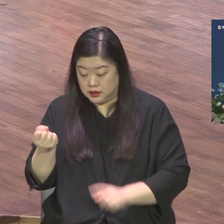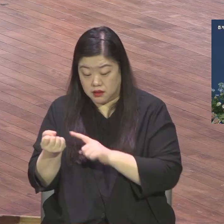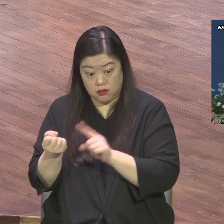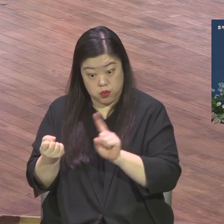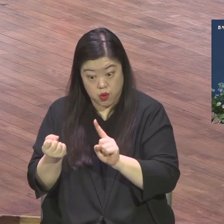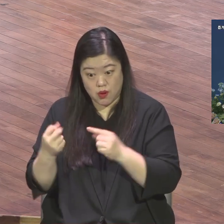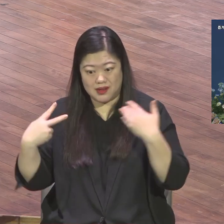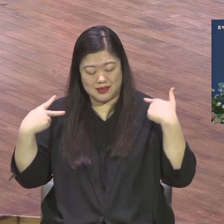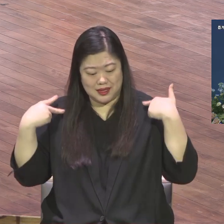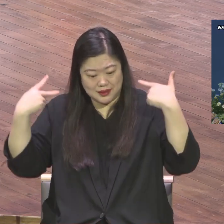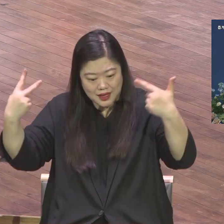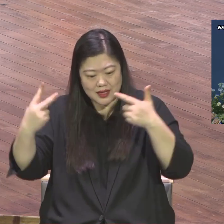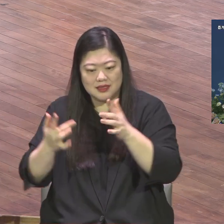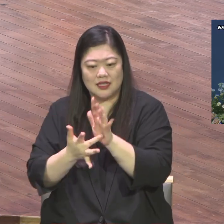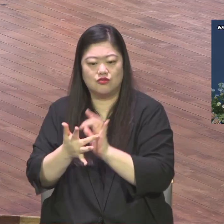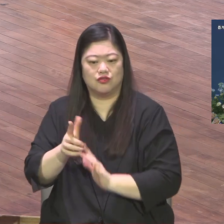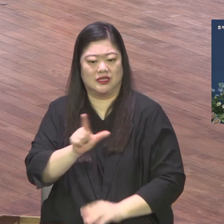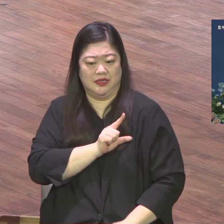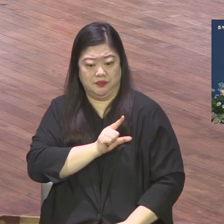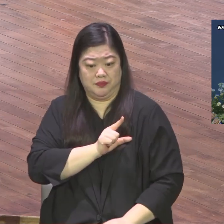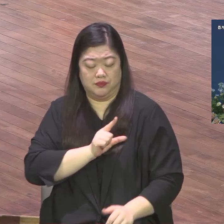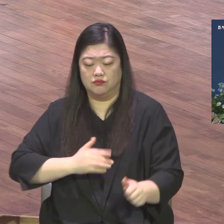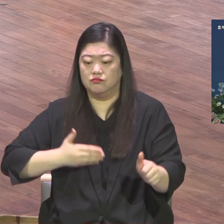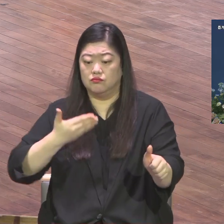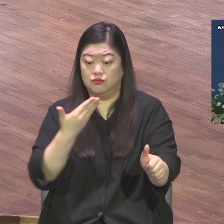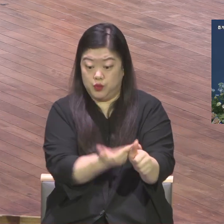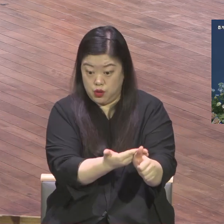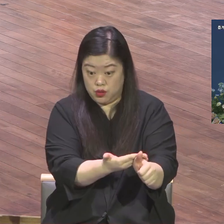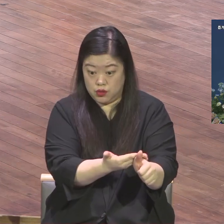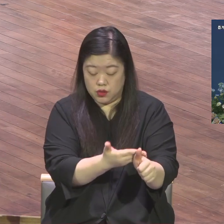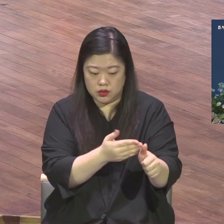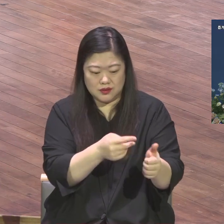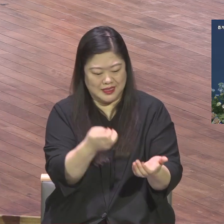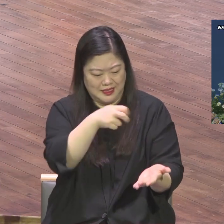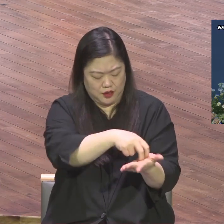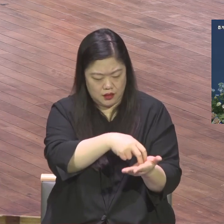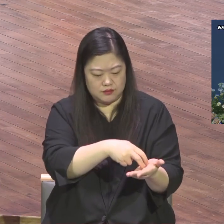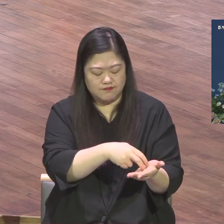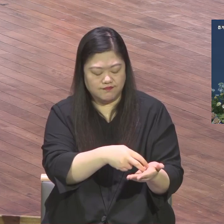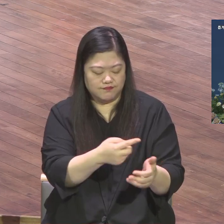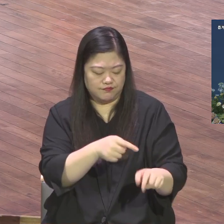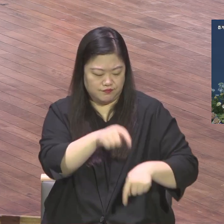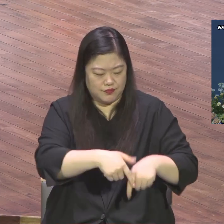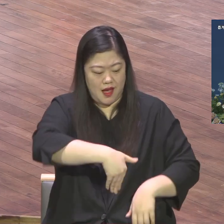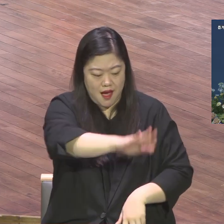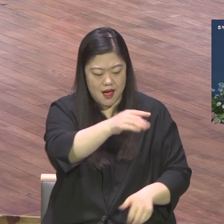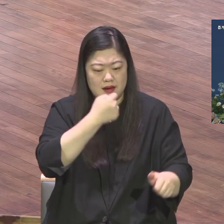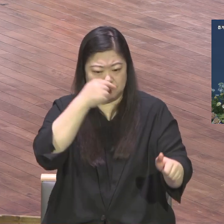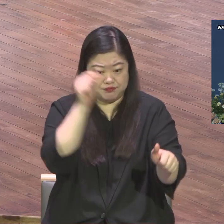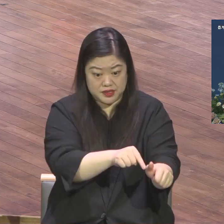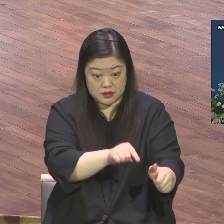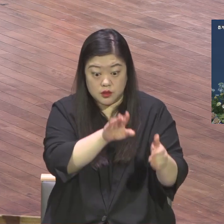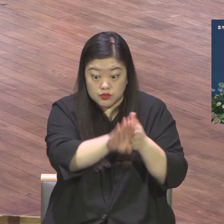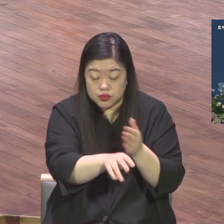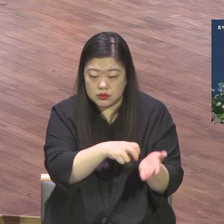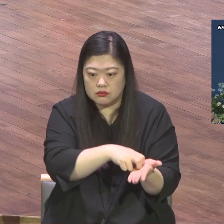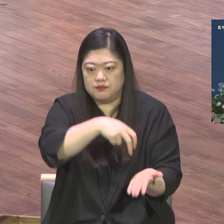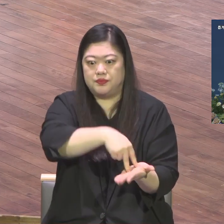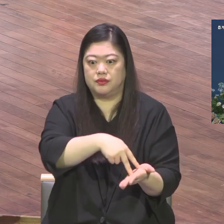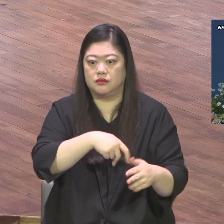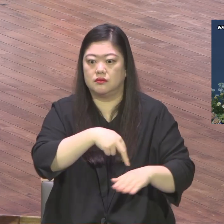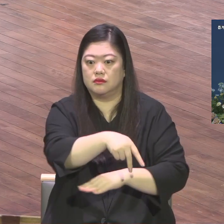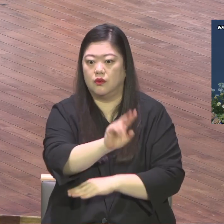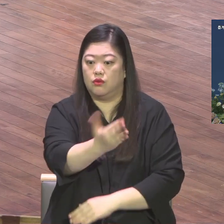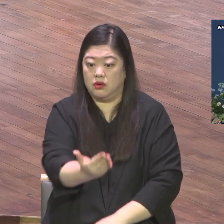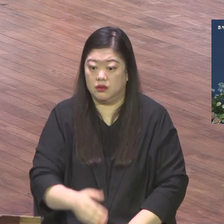일어나라. 이 놀라운 기적 그냥 일어난 거예요. 물을 40년 동안 날 때부터 안전병이 뭐 이를